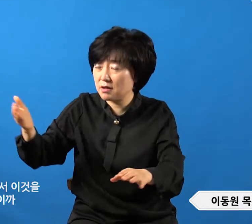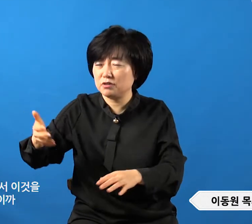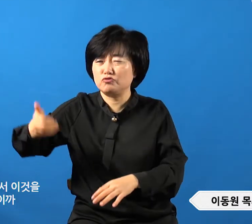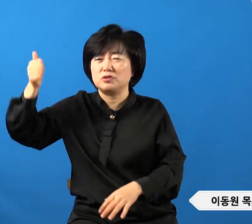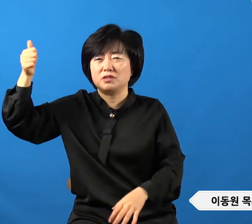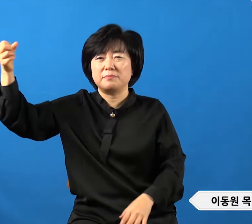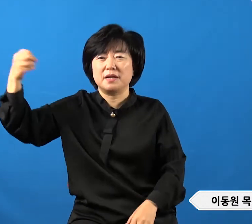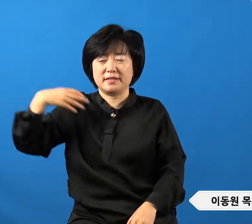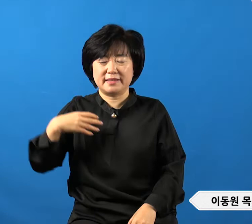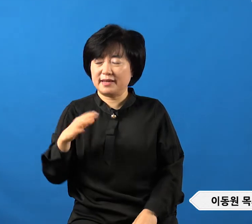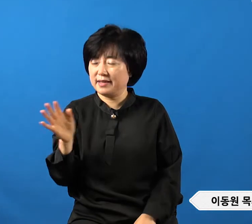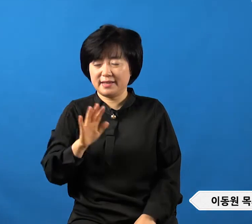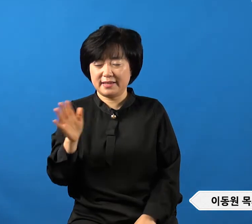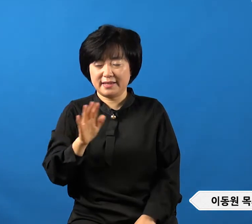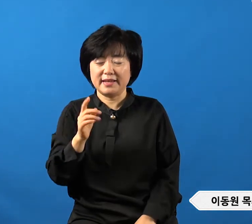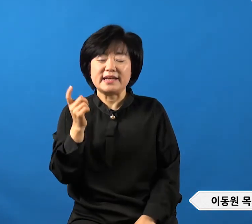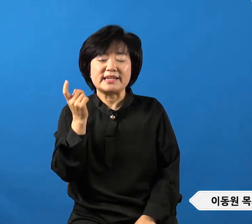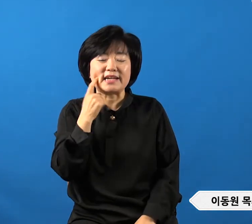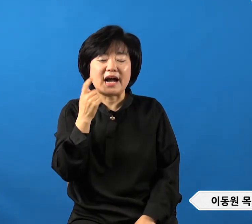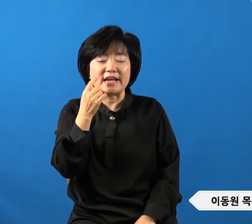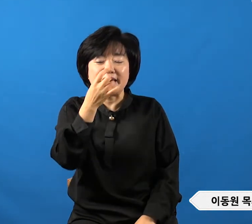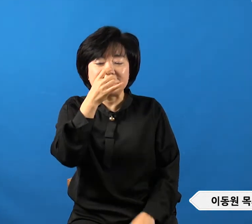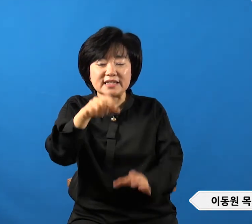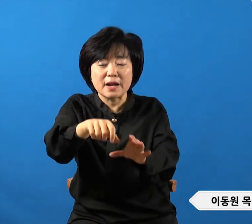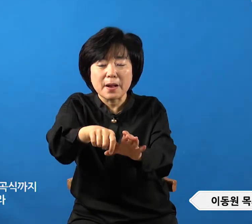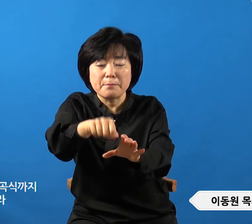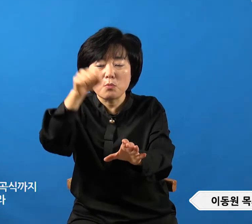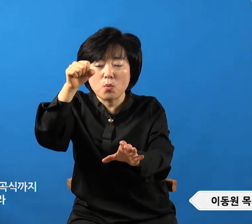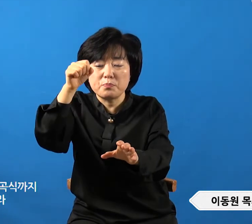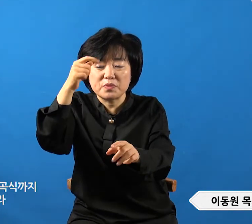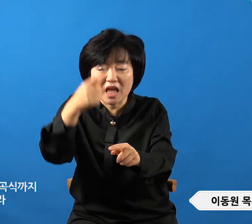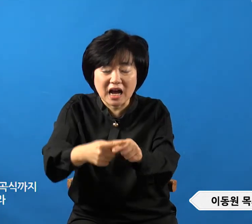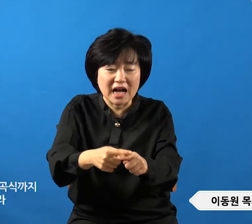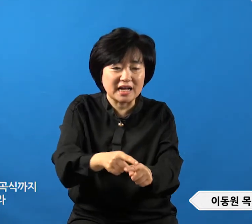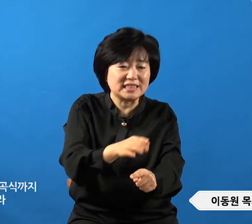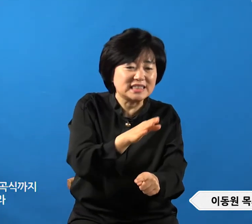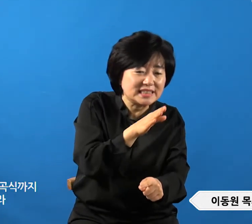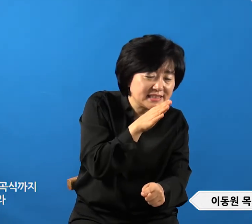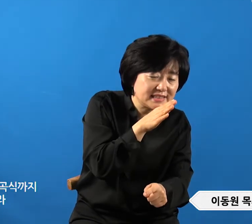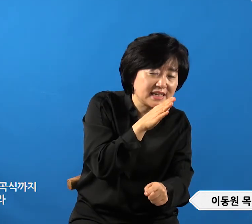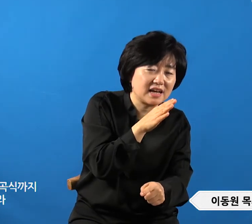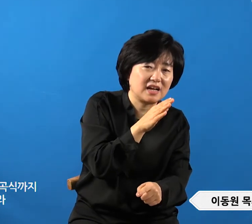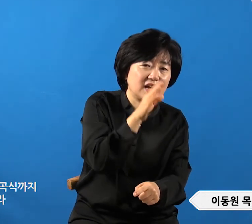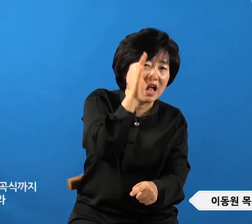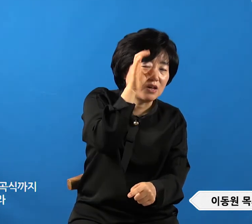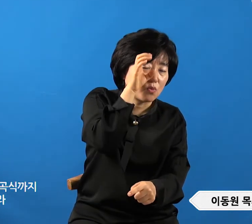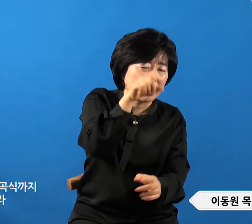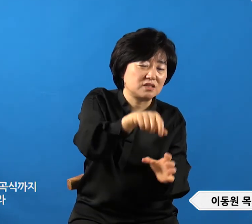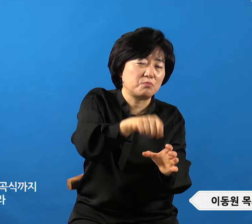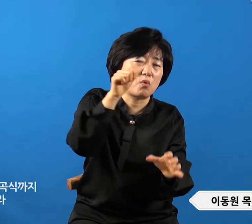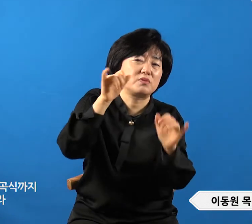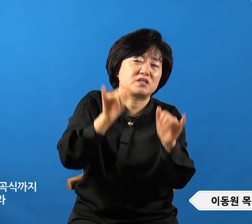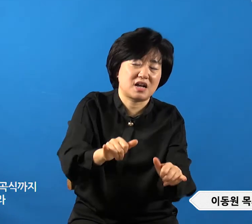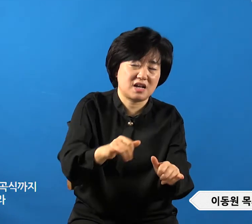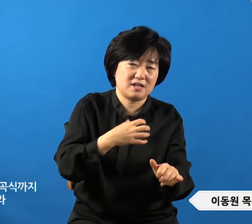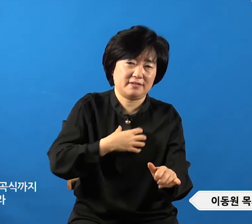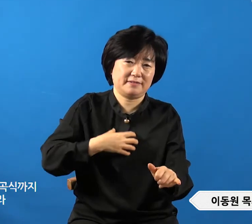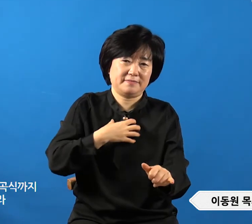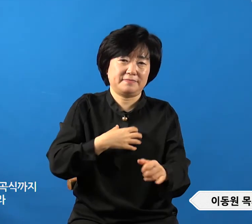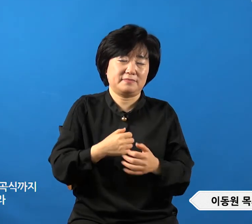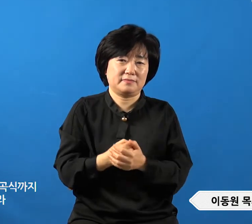이르되 가만두라. 가라지를 뽑다가 곡식까지 뽑을까 염려하노라. 자,